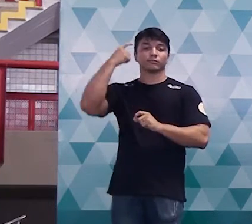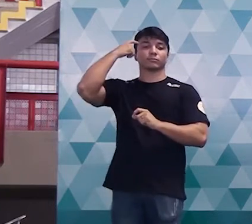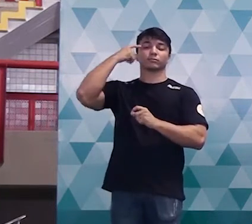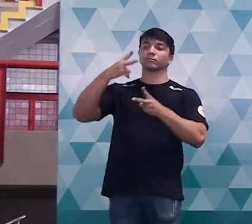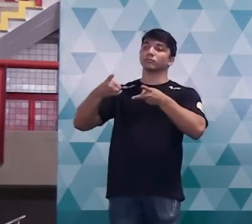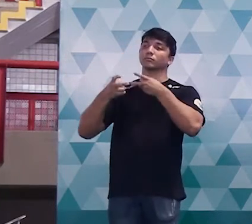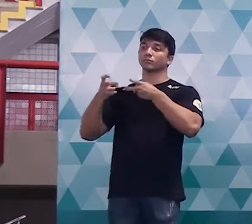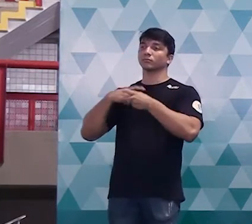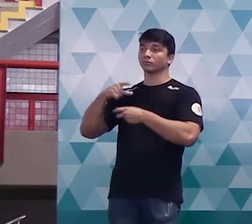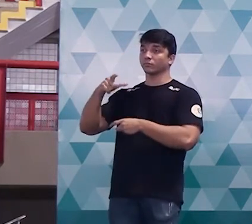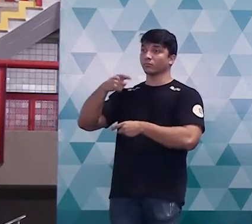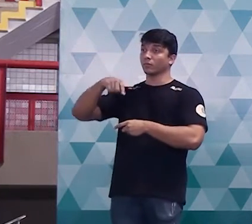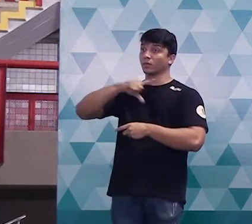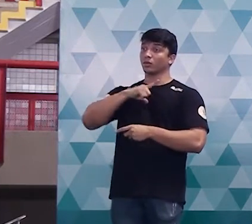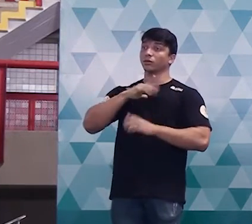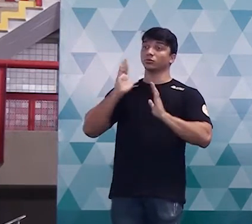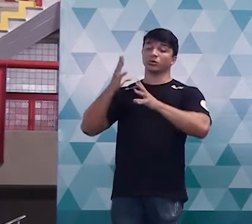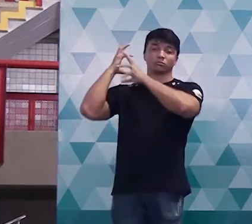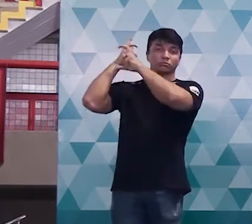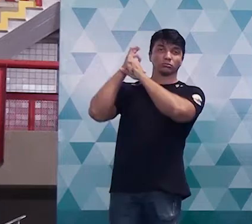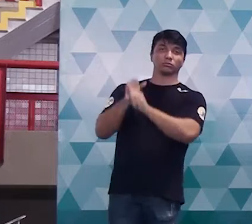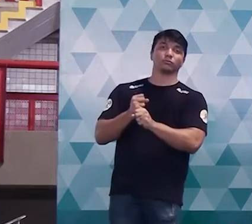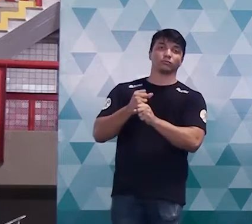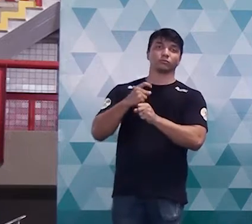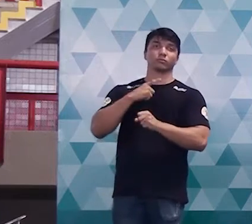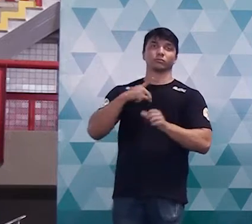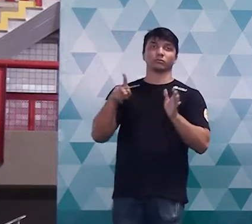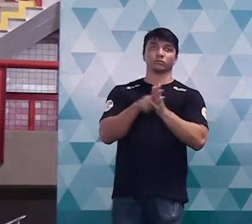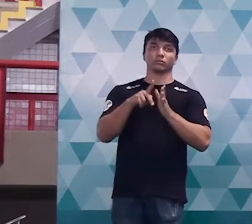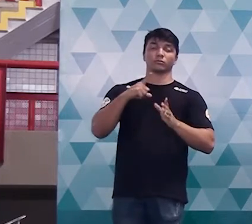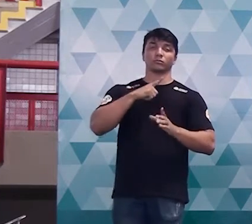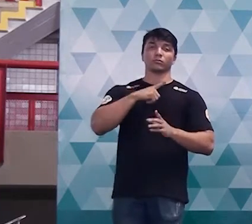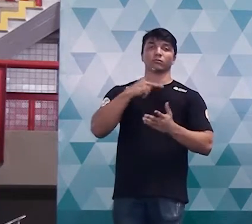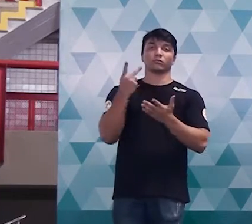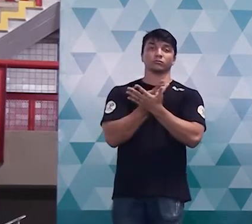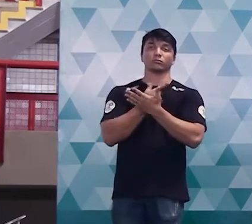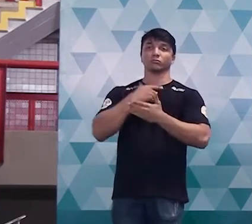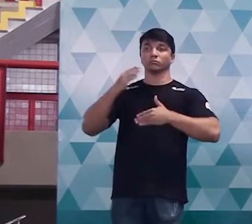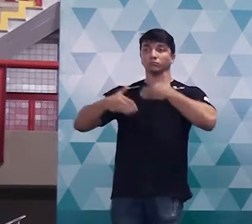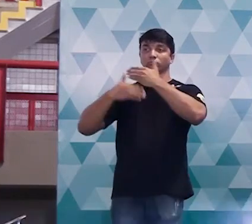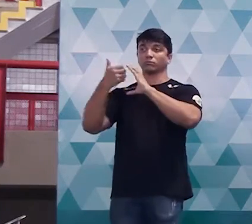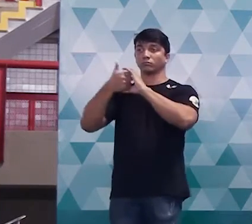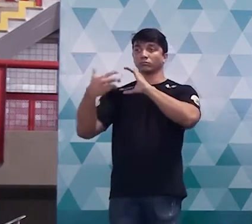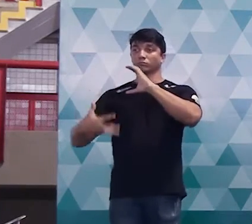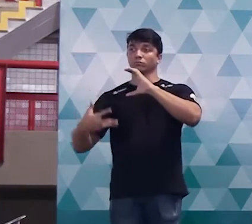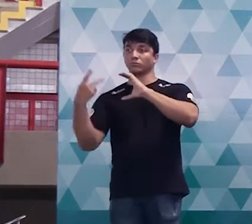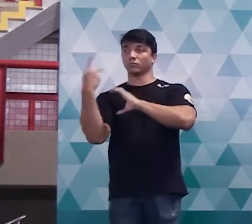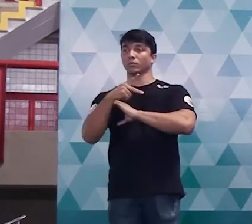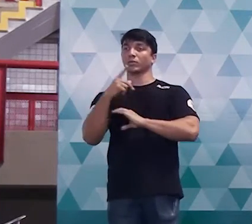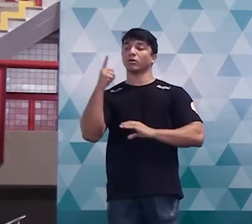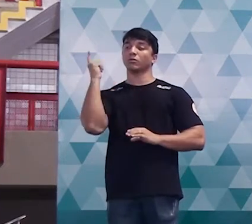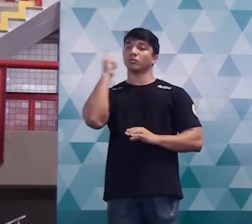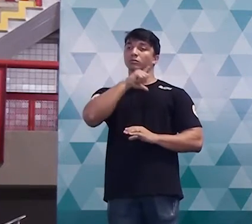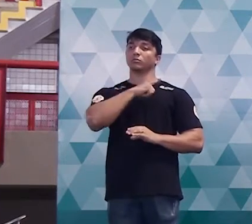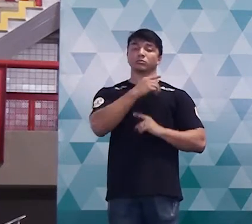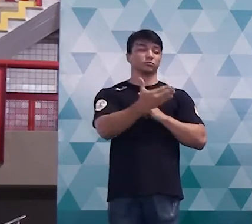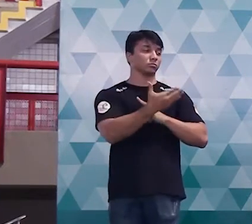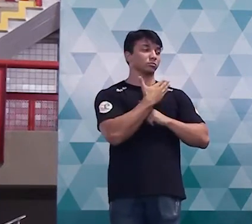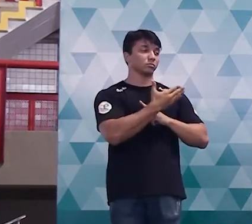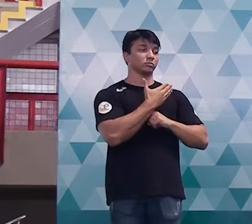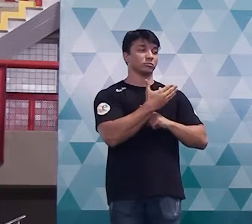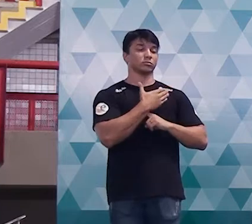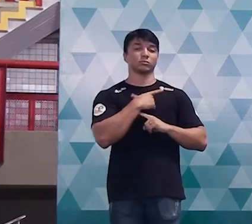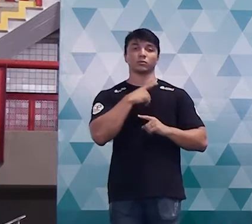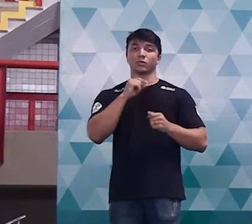que nós tivemos uma história que teve uma série de aspectos que serviram para colaborar